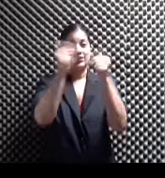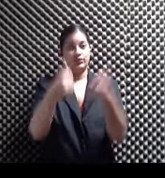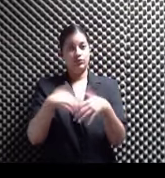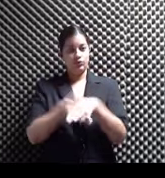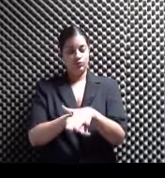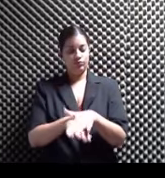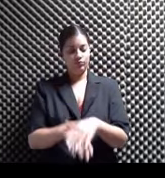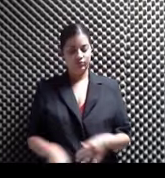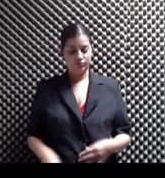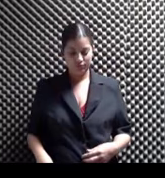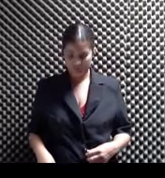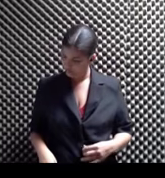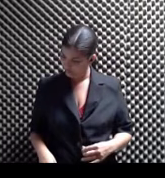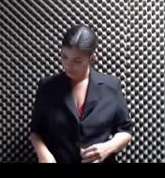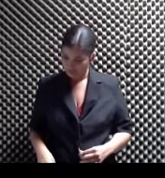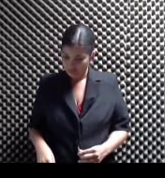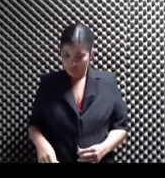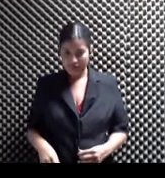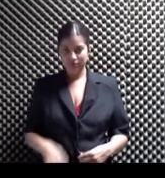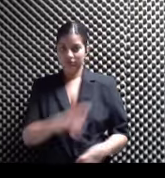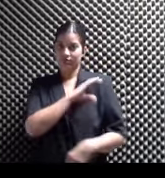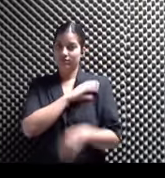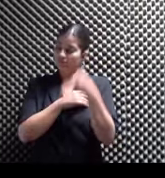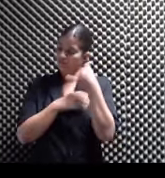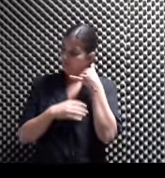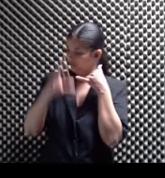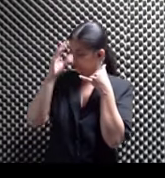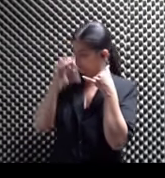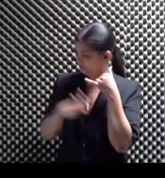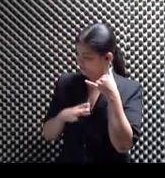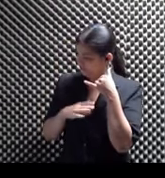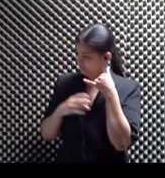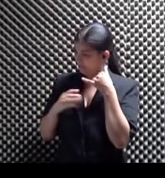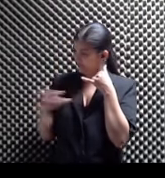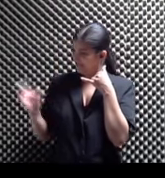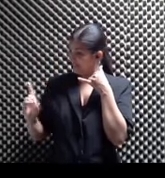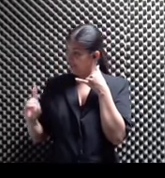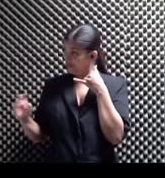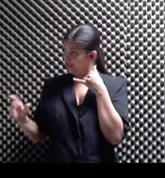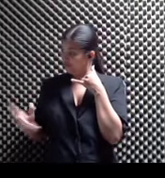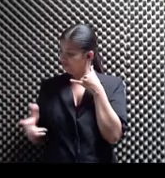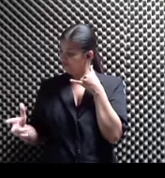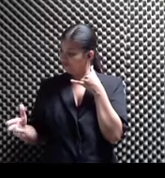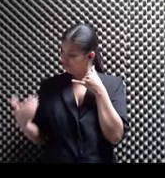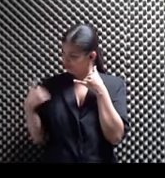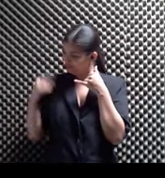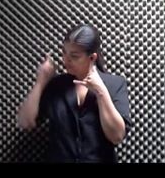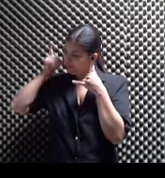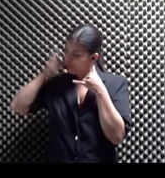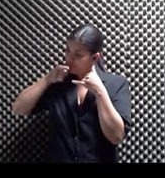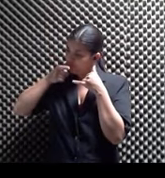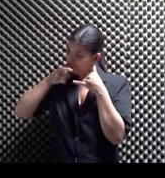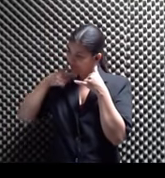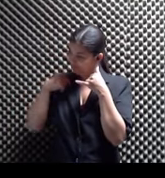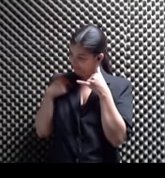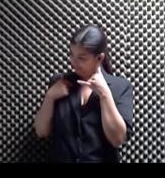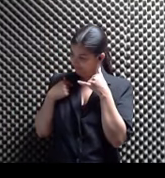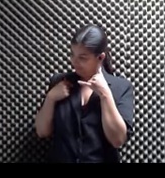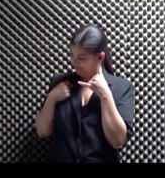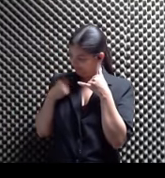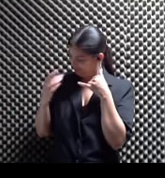El sujeto maneja por el carril derecho. Lleva un Bluetooth colocado con